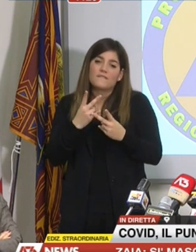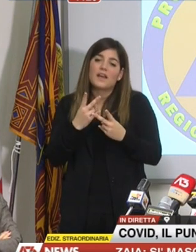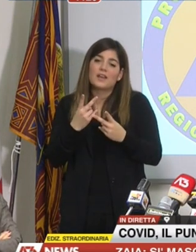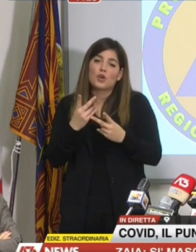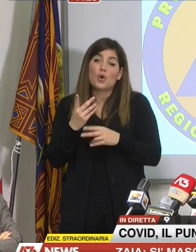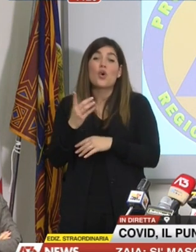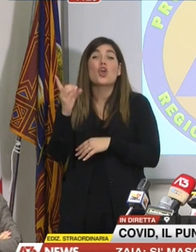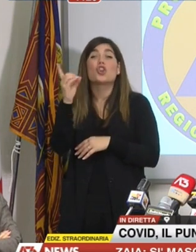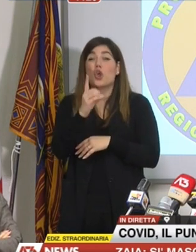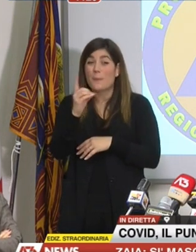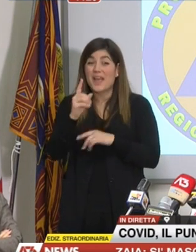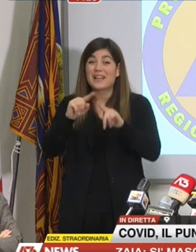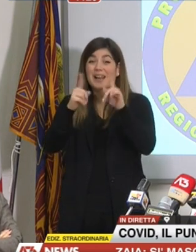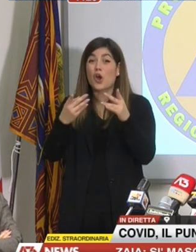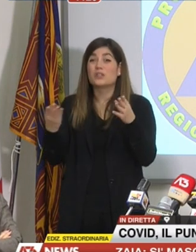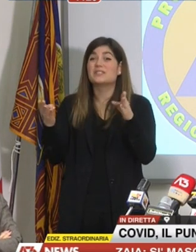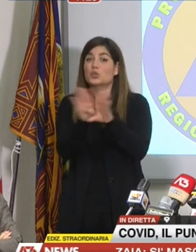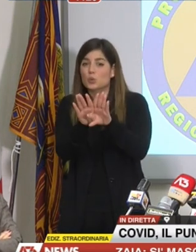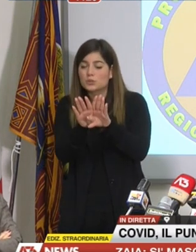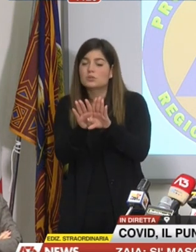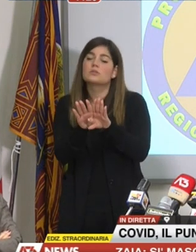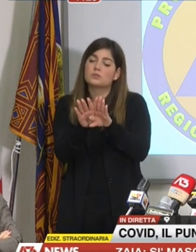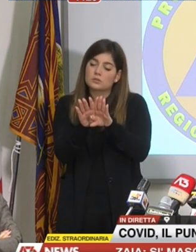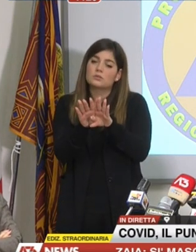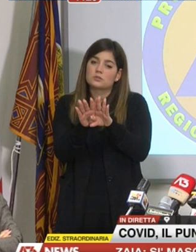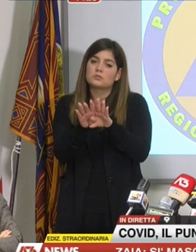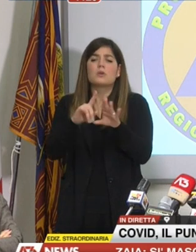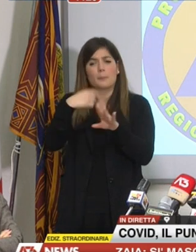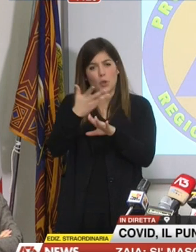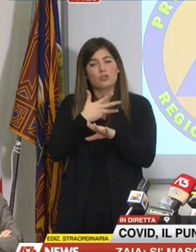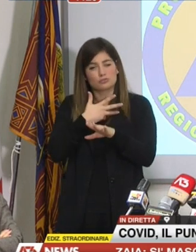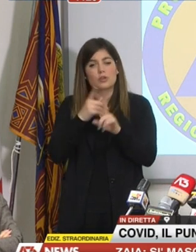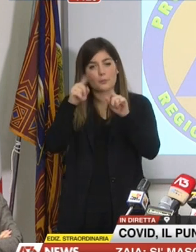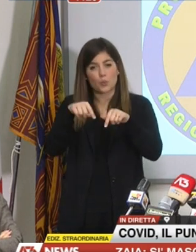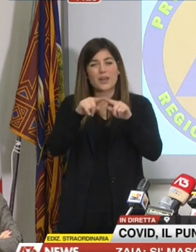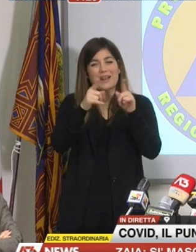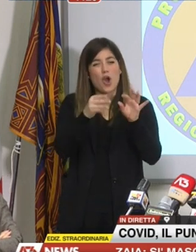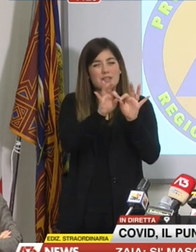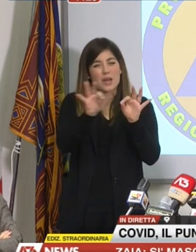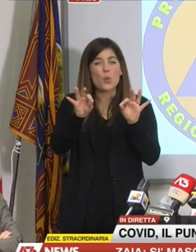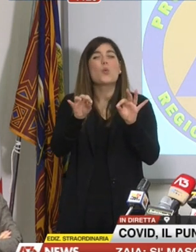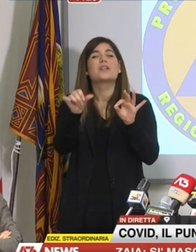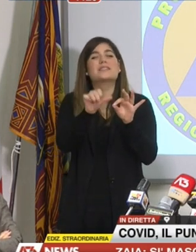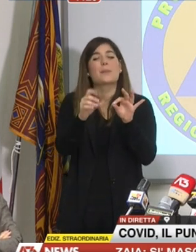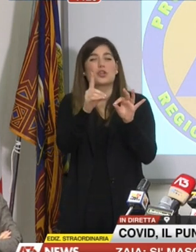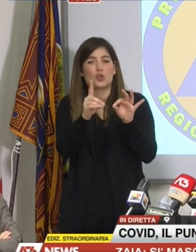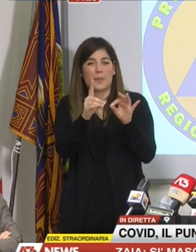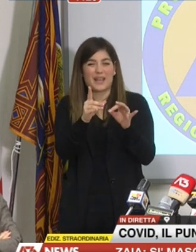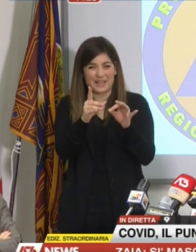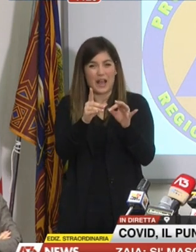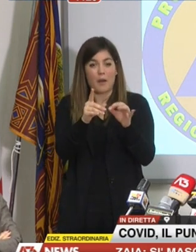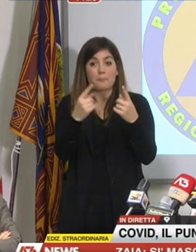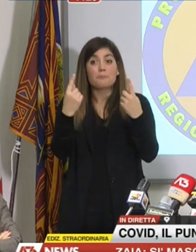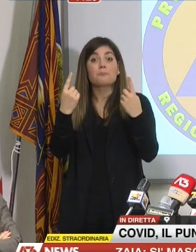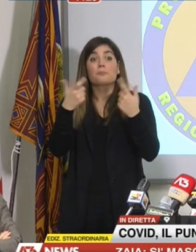la domenica. E poi ci sono le medie strutture di vendita che sono chiuse il sabato e la domenica, perché il governo aveva chiuso col DPCM